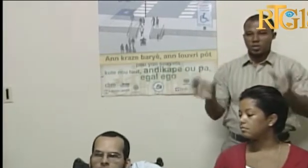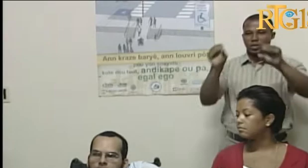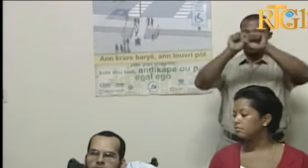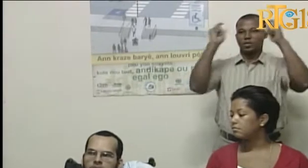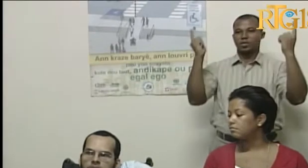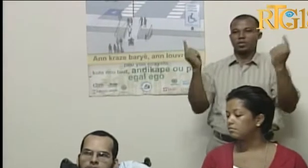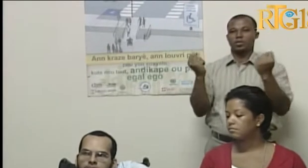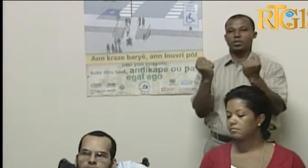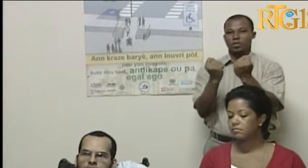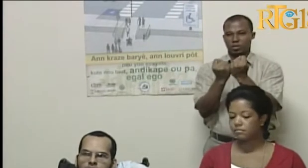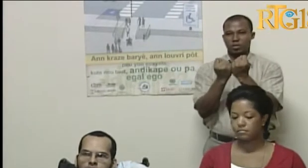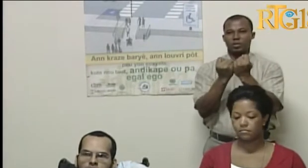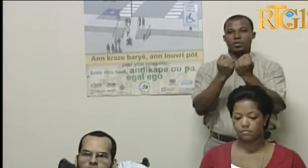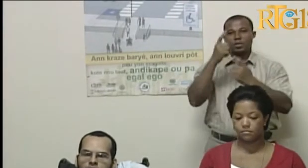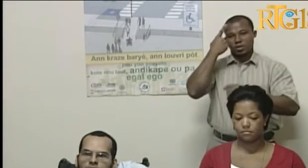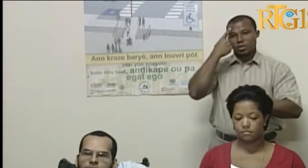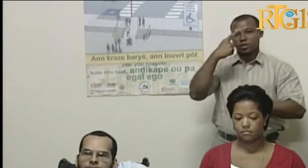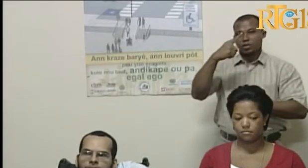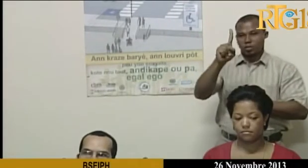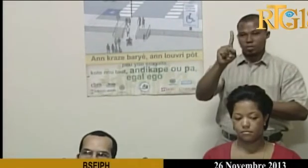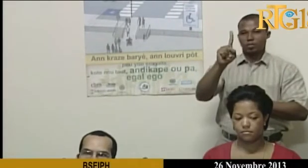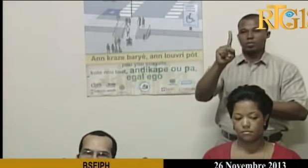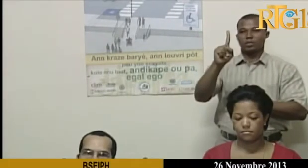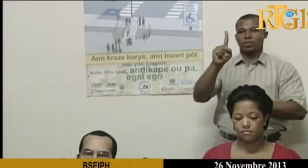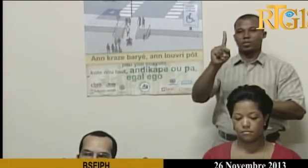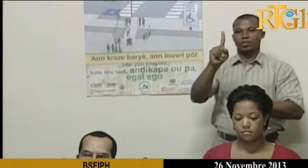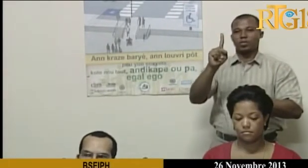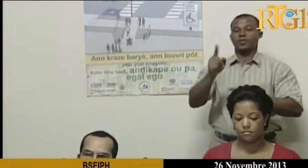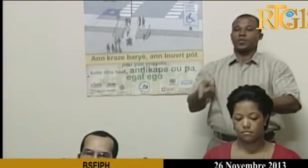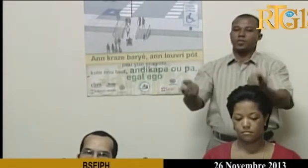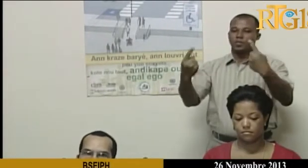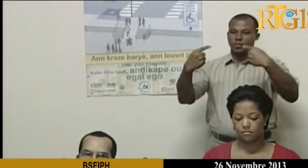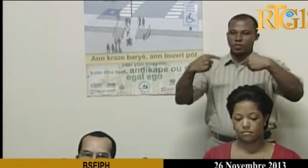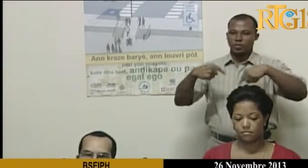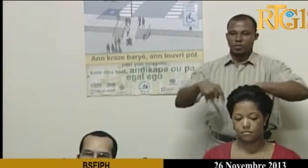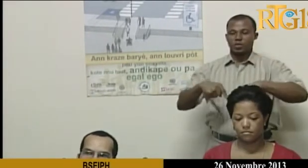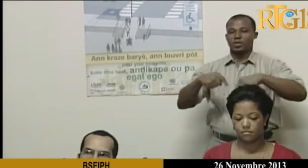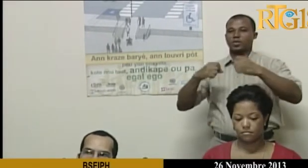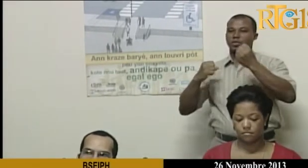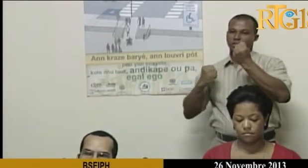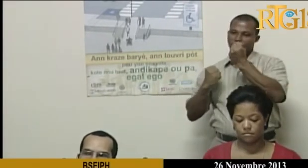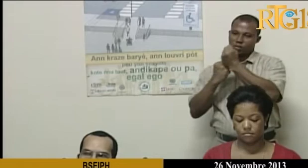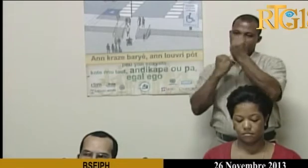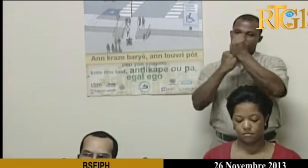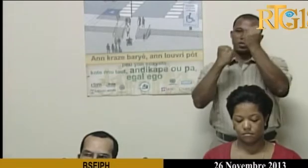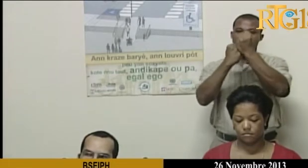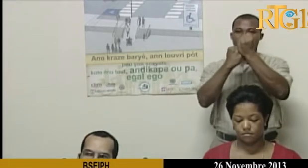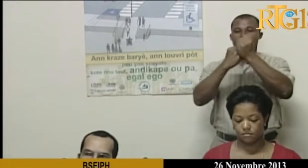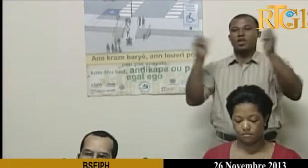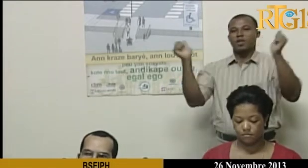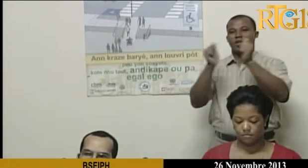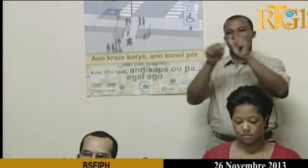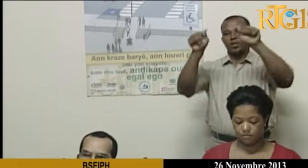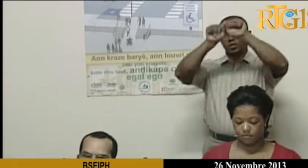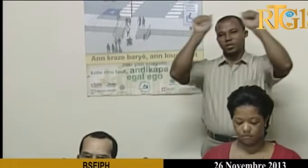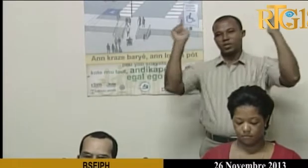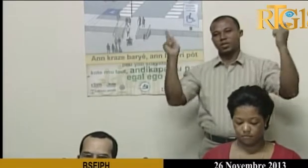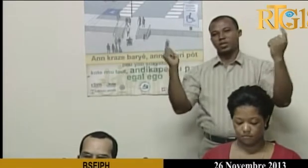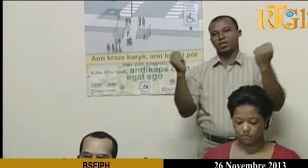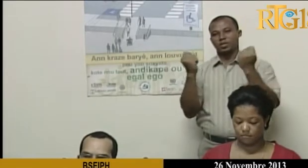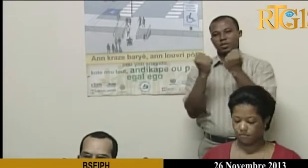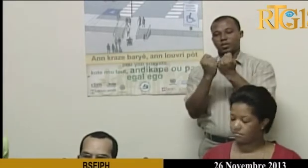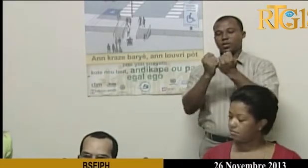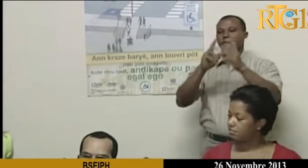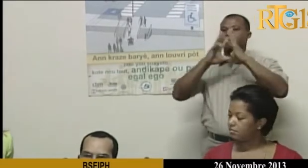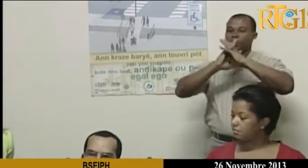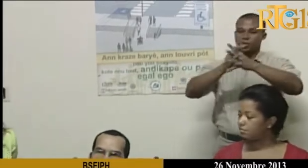a pour yo venir en appui à secteur qui a lutté pour